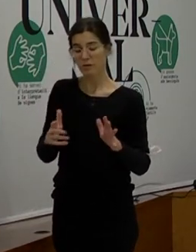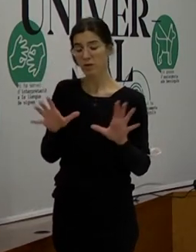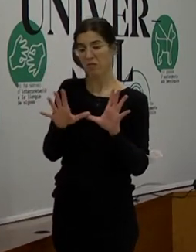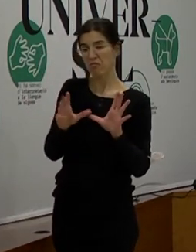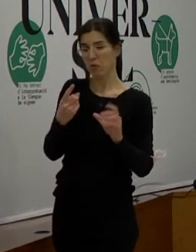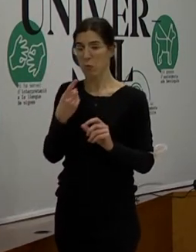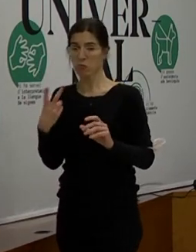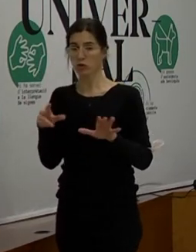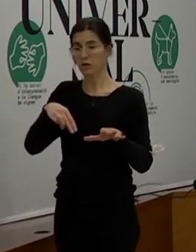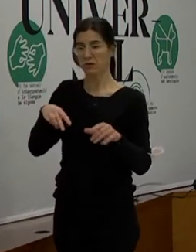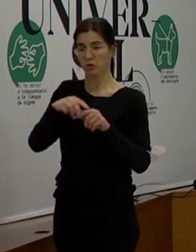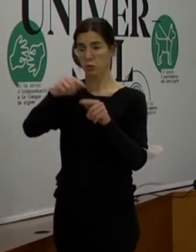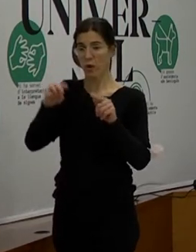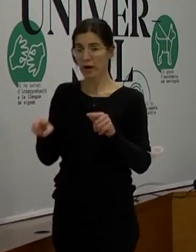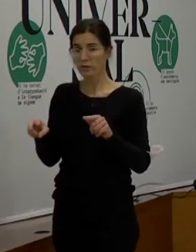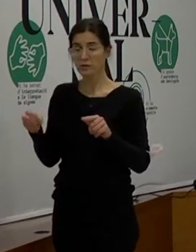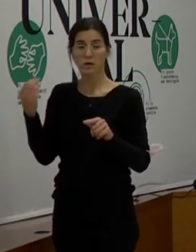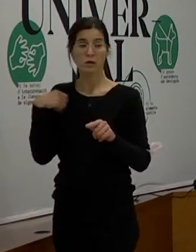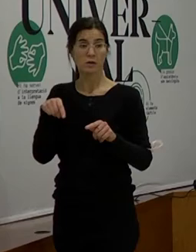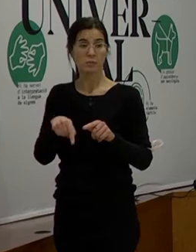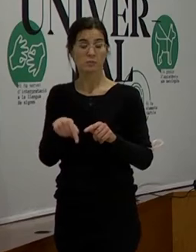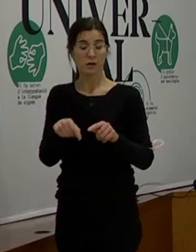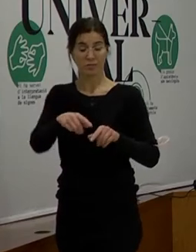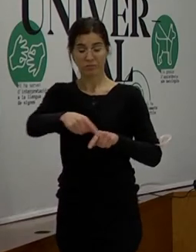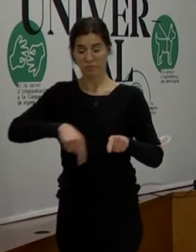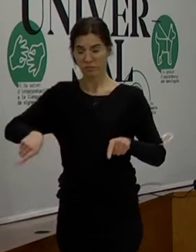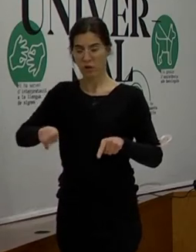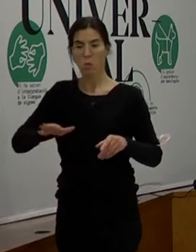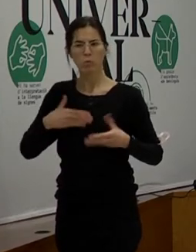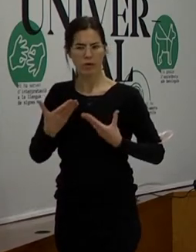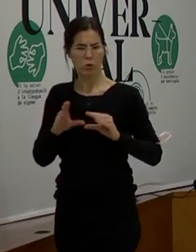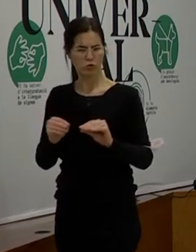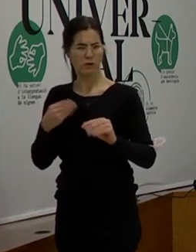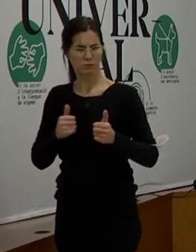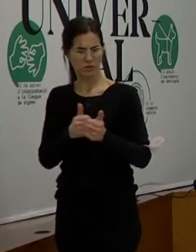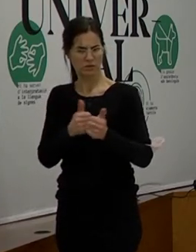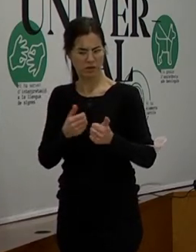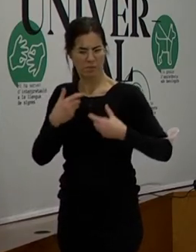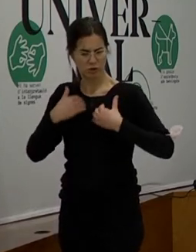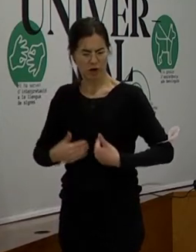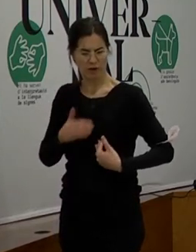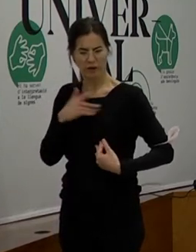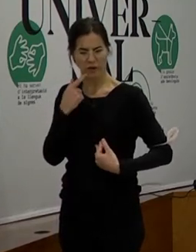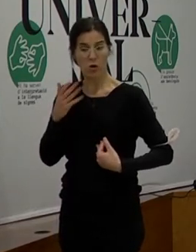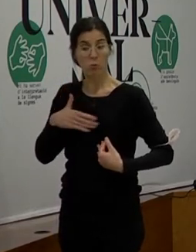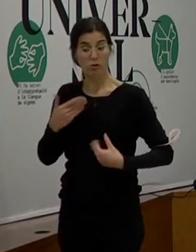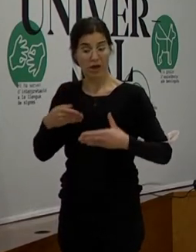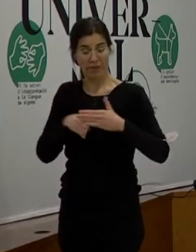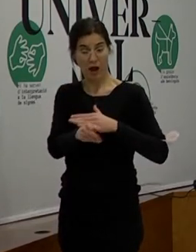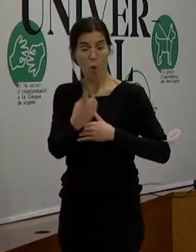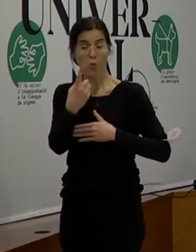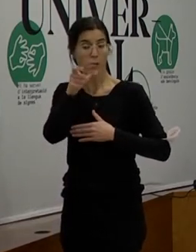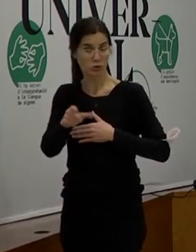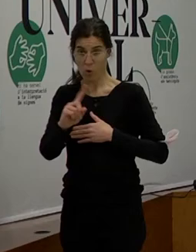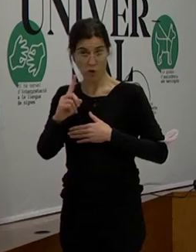metres quadrats. És un espai on es pot fer servir l'assistència personal, és a dir, pot entrar més d'una persona. És un